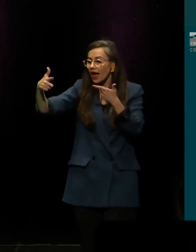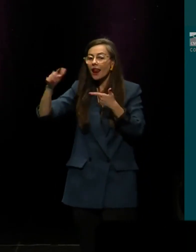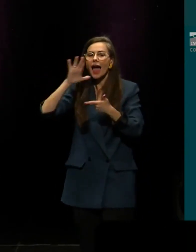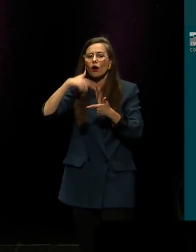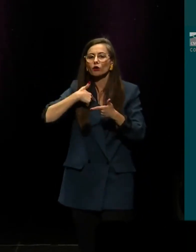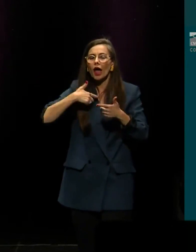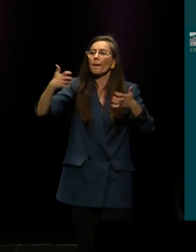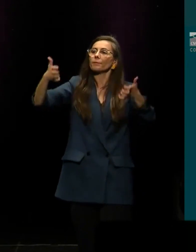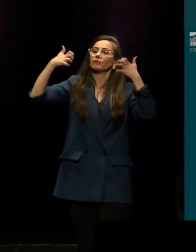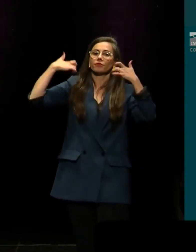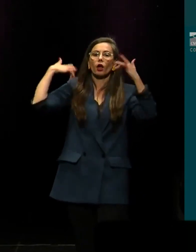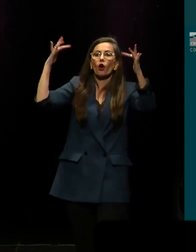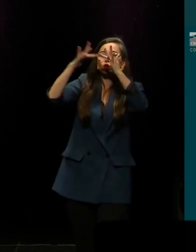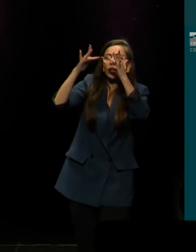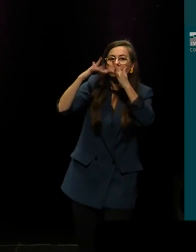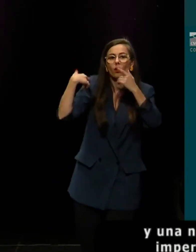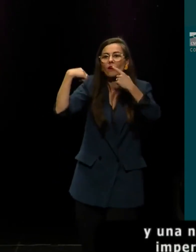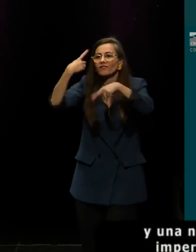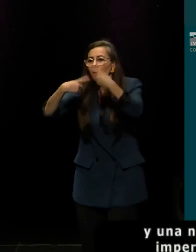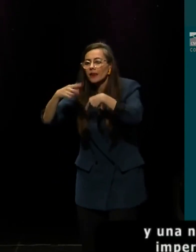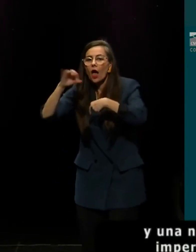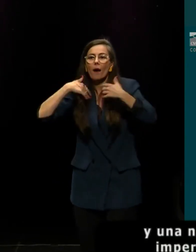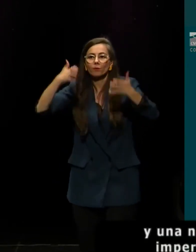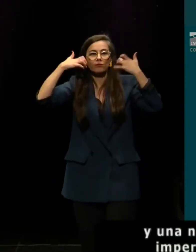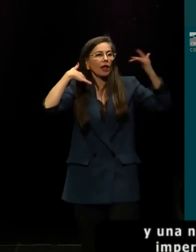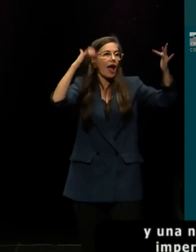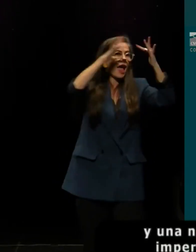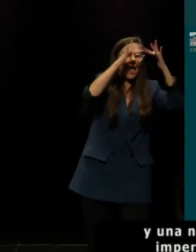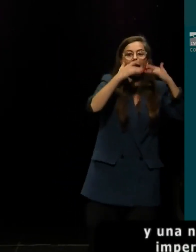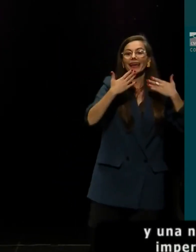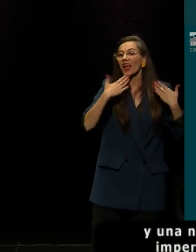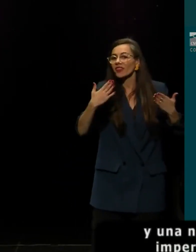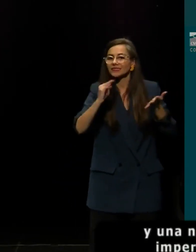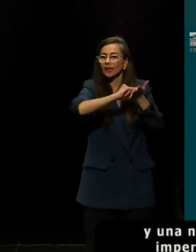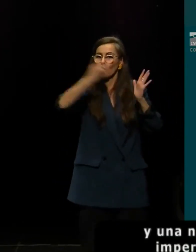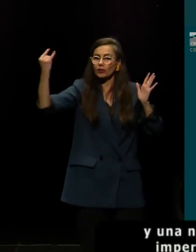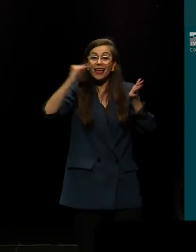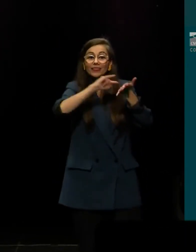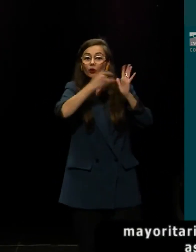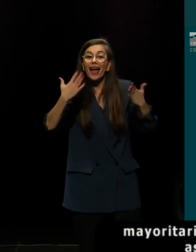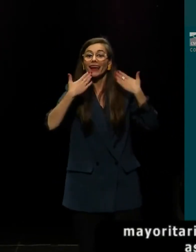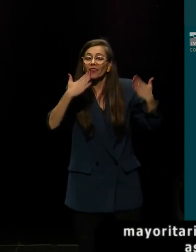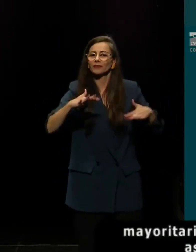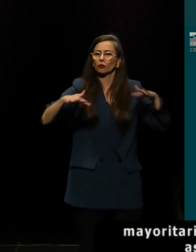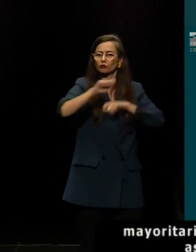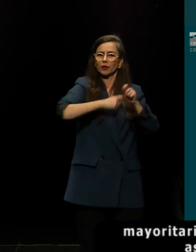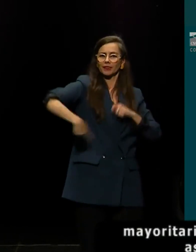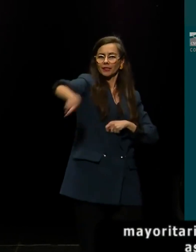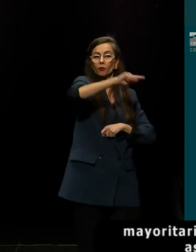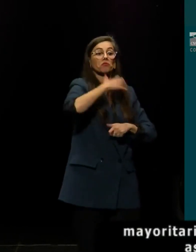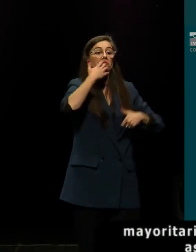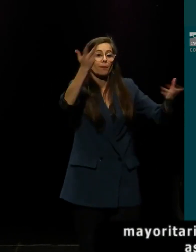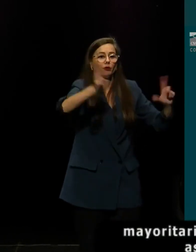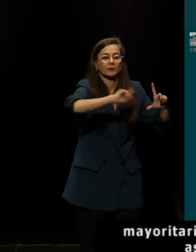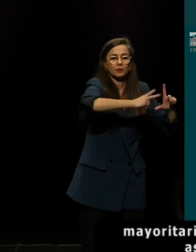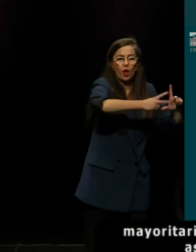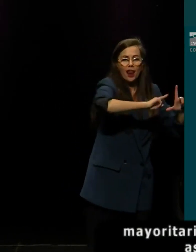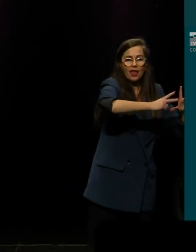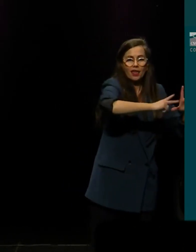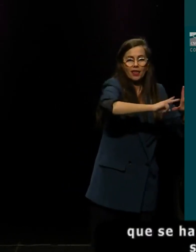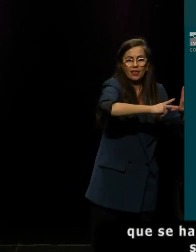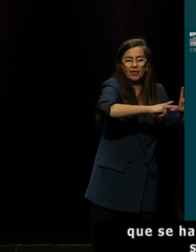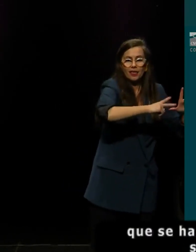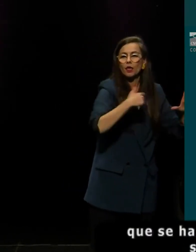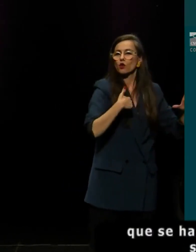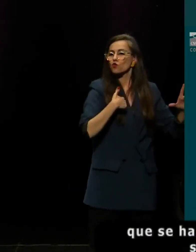las asociaciones, que se había dado en muchas situaciones, era situaciones